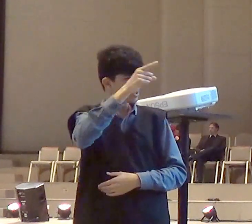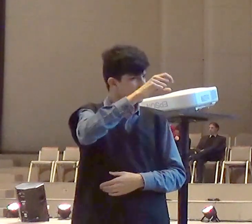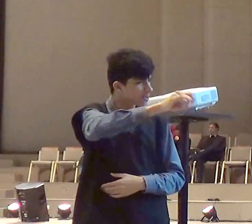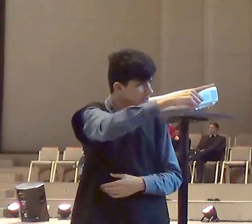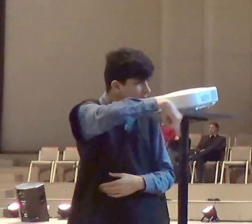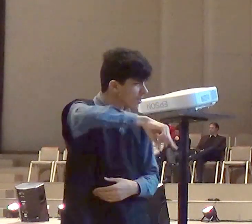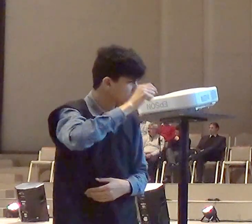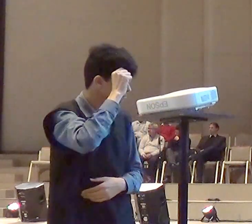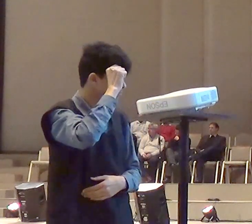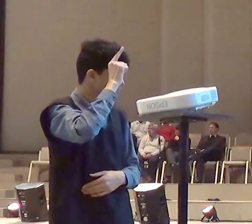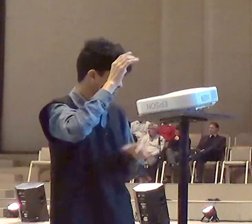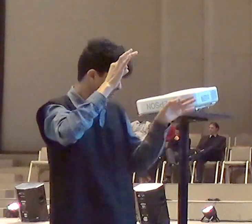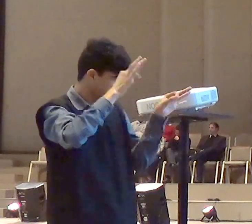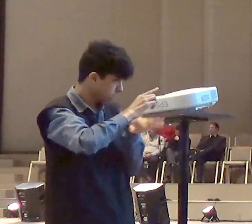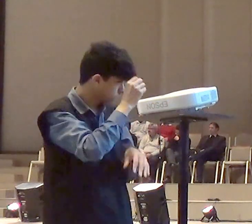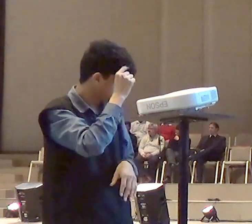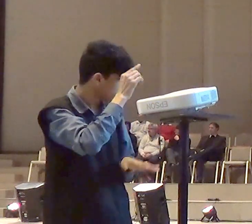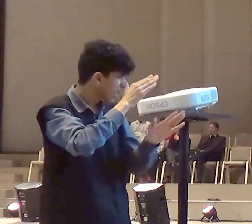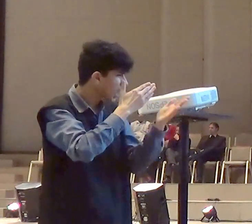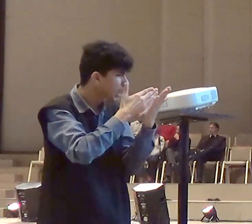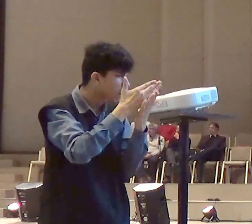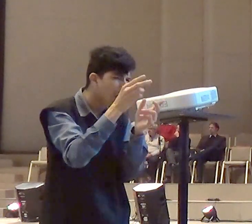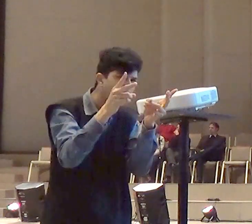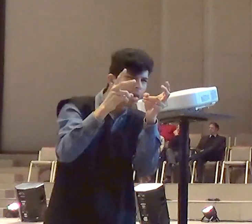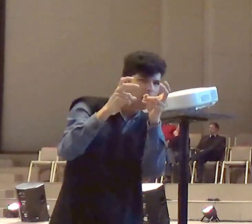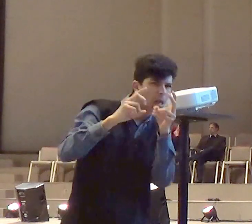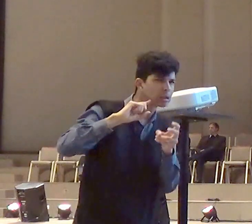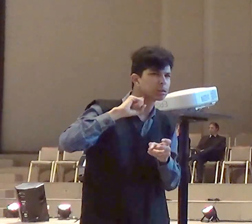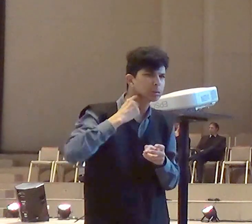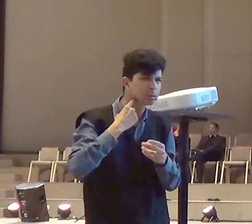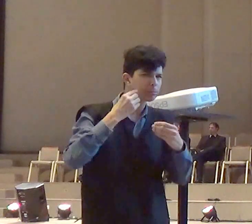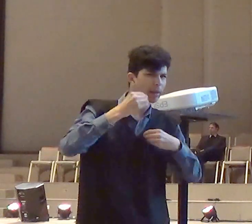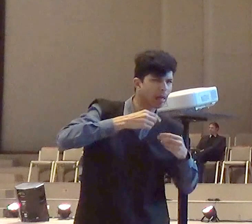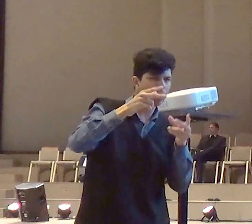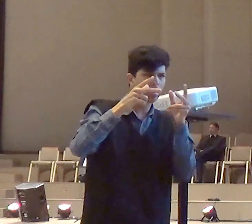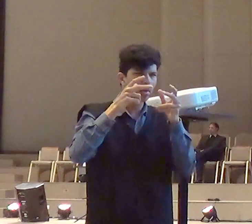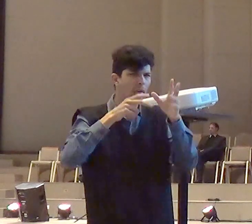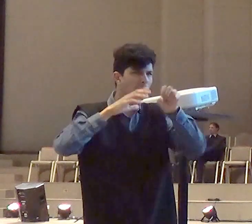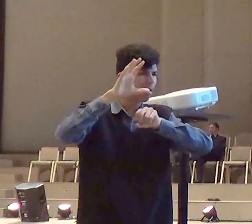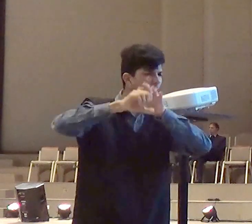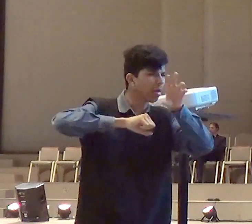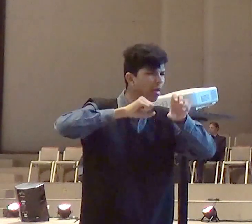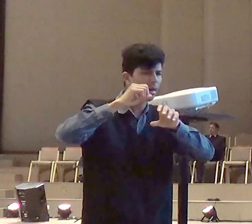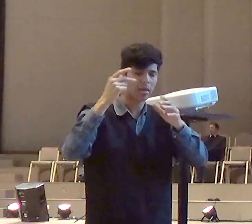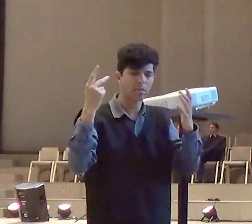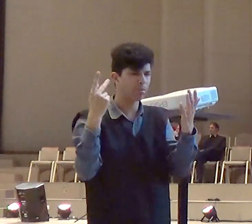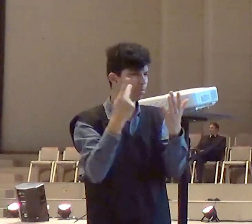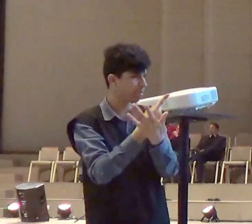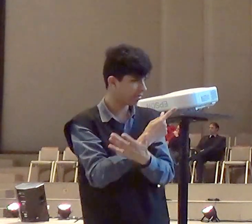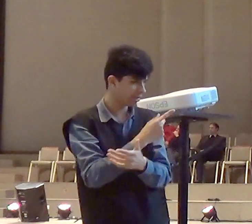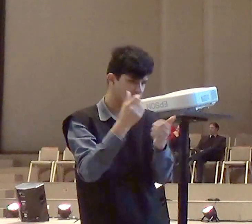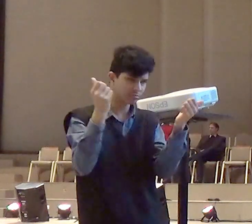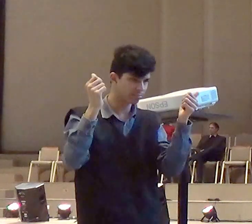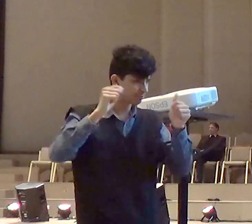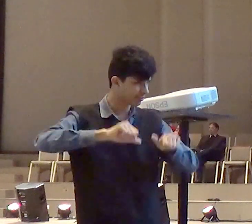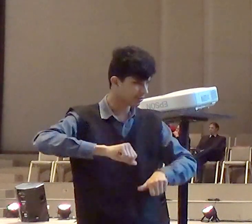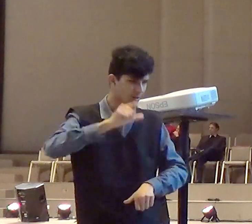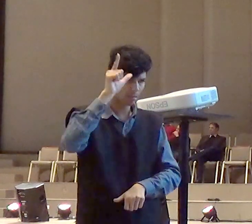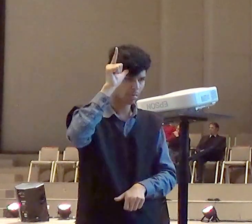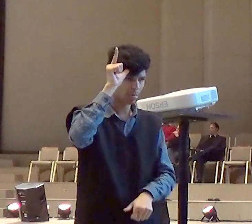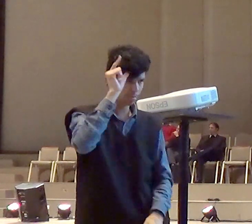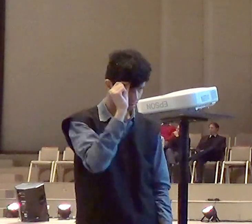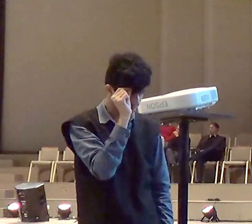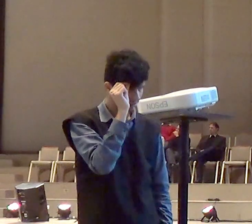escuridão como será Terrível essa escuridão Olha você olha para vida